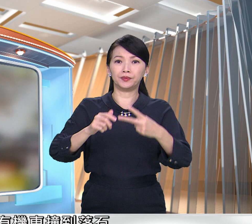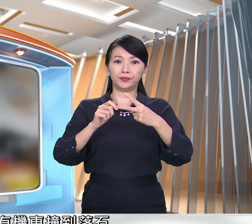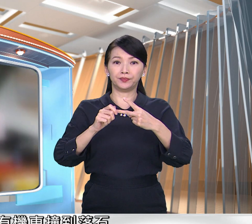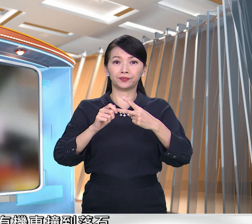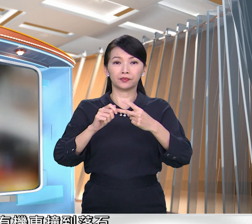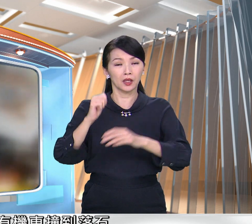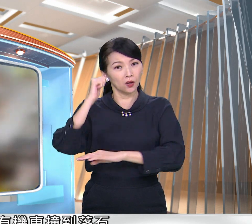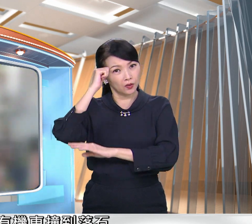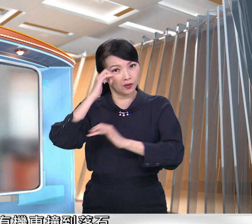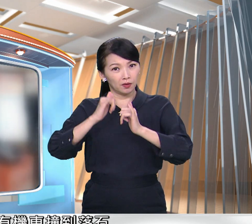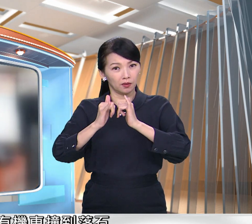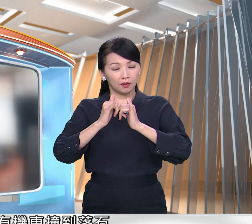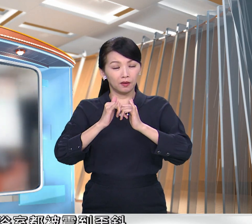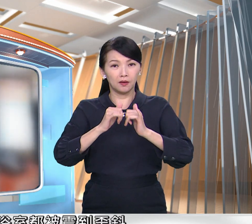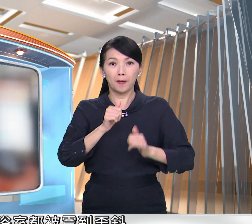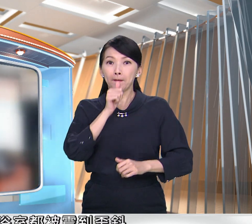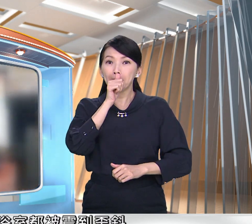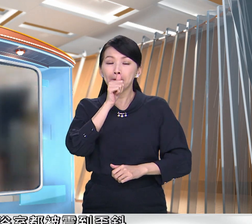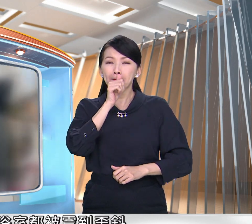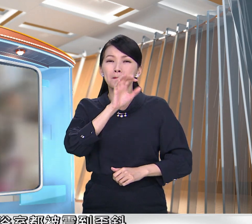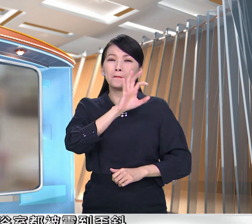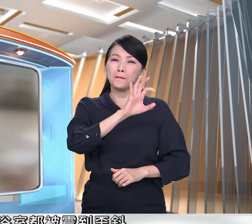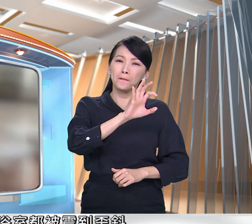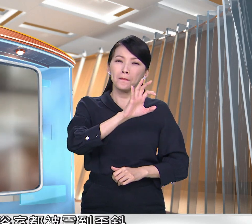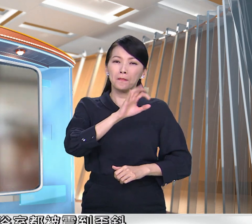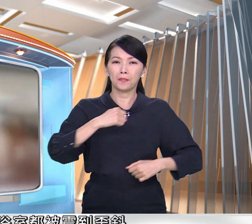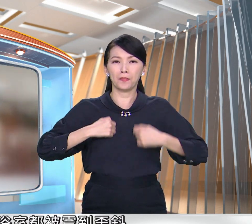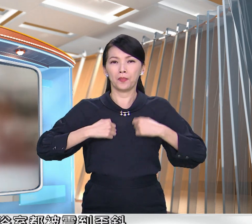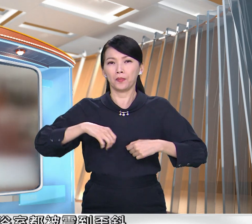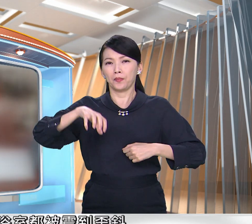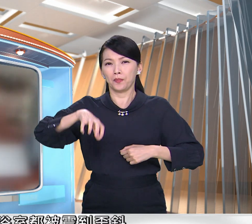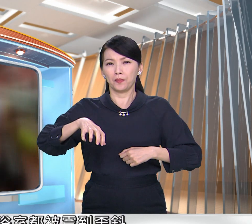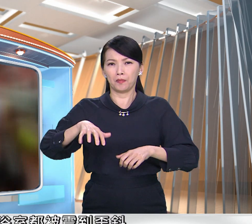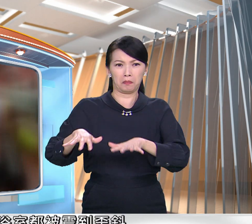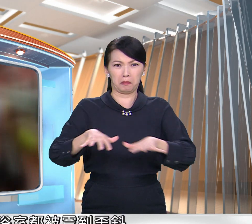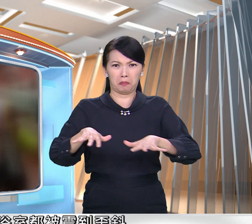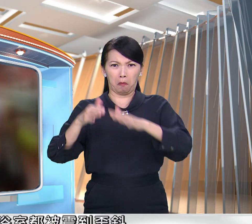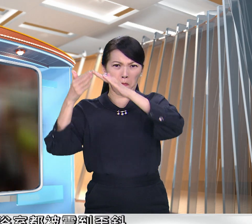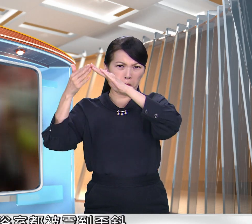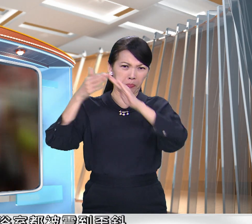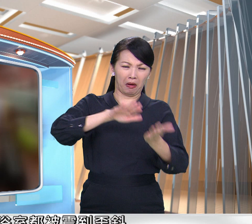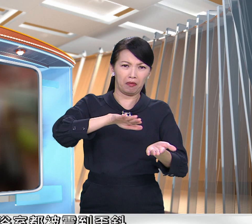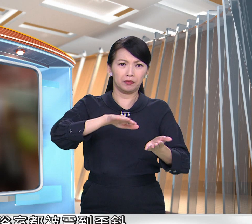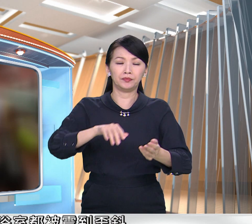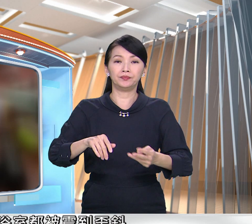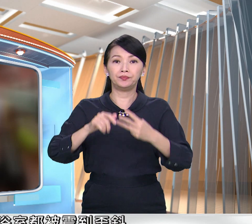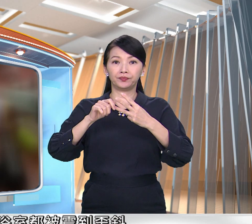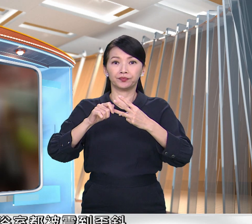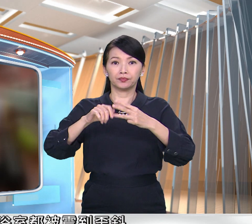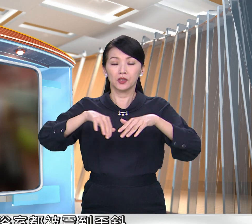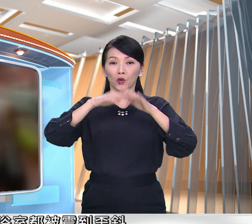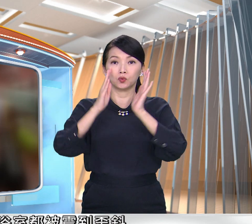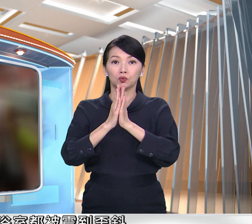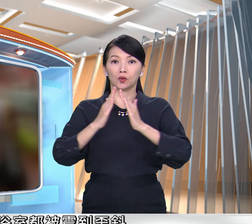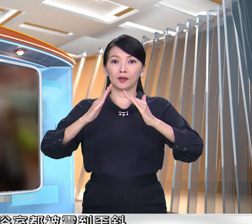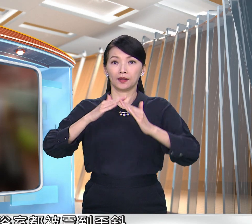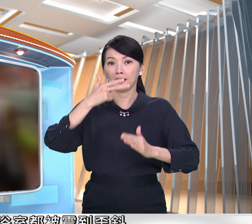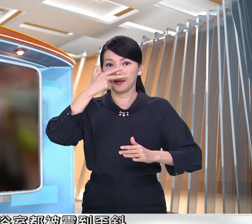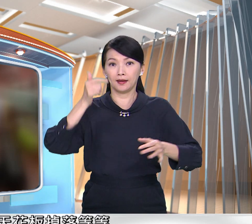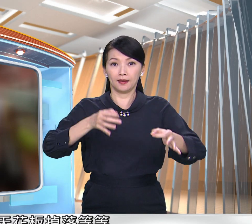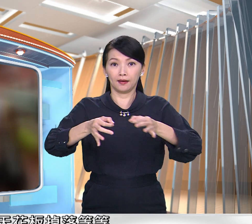车撞到落石，居民的厕所和天和浴室都被震到歪